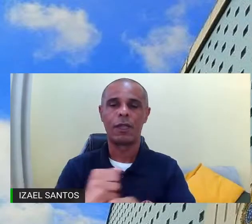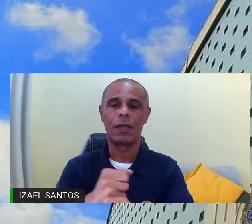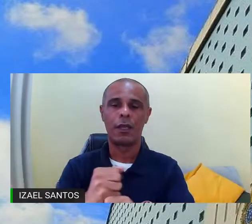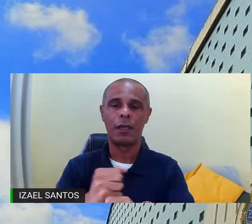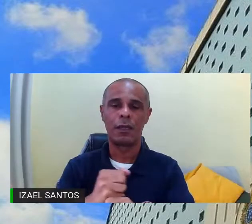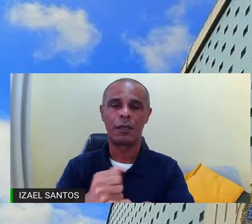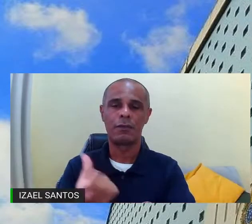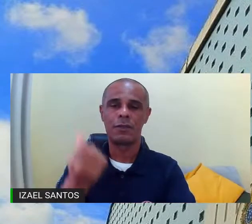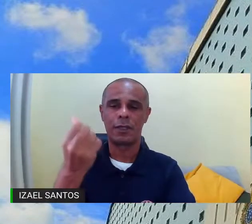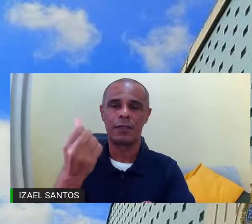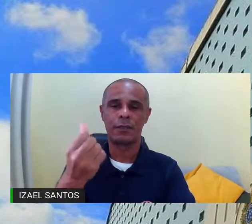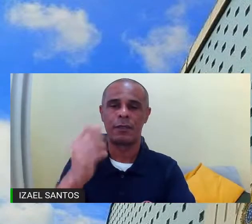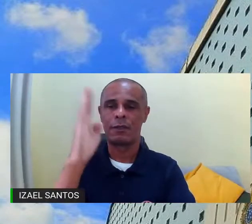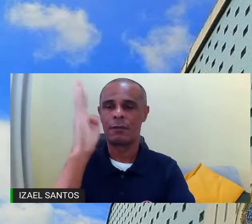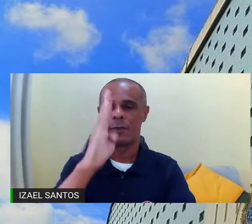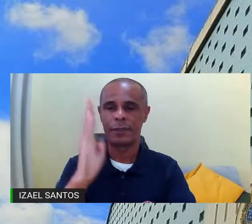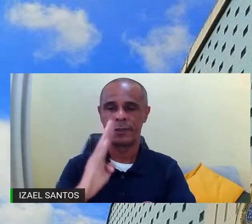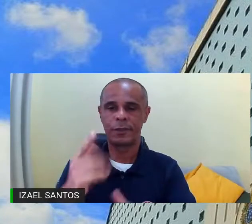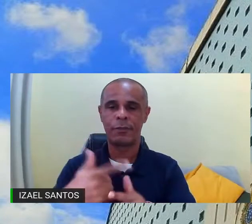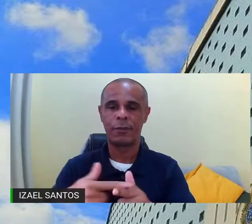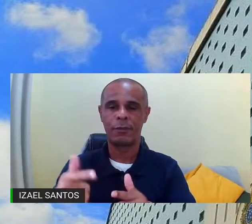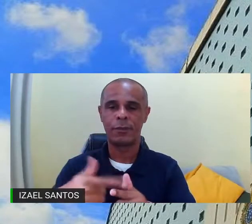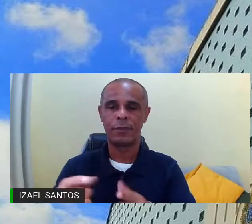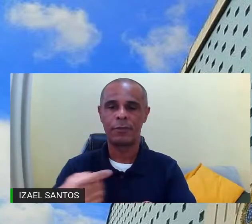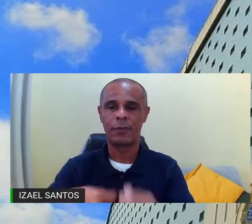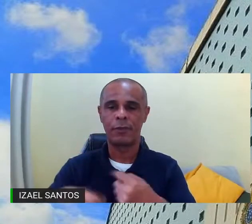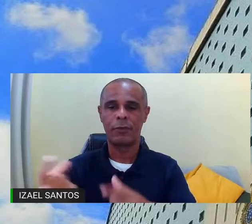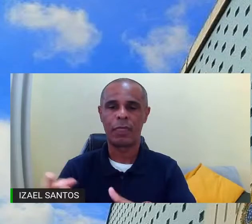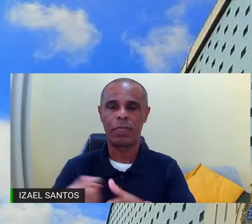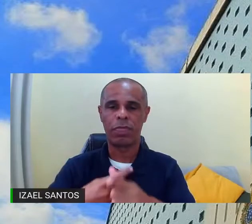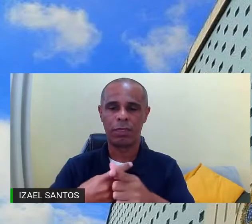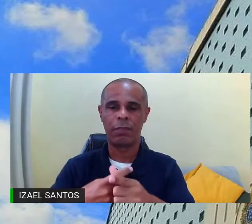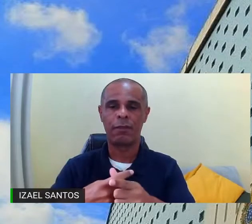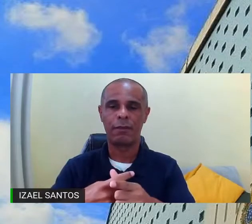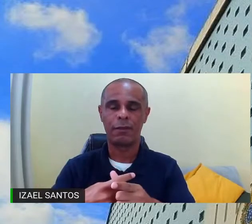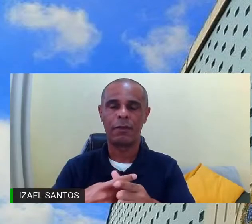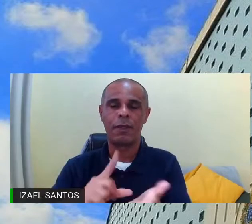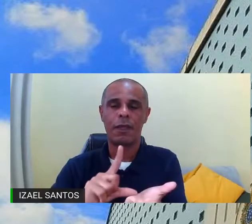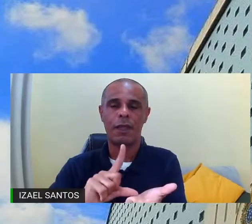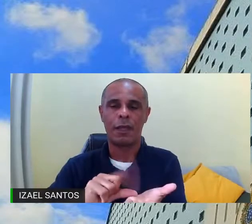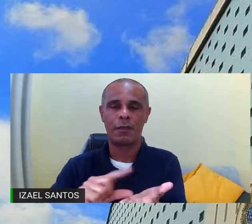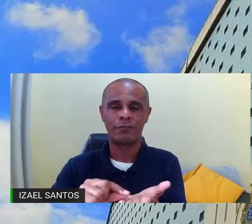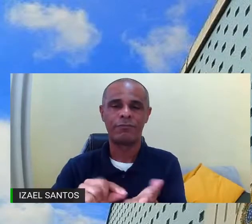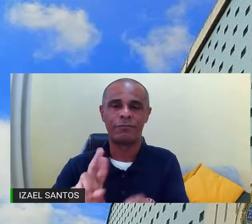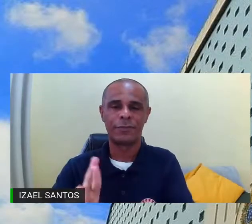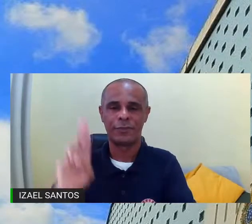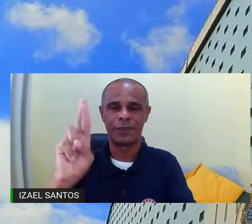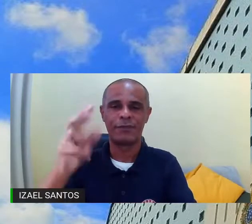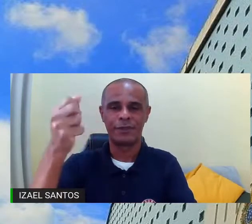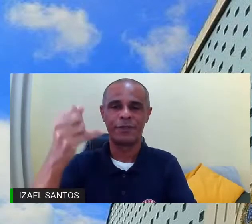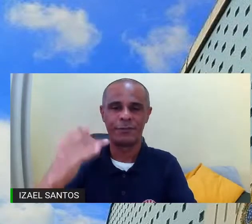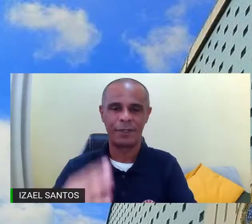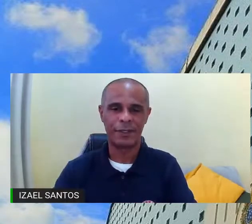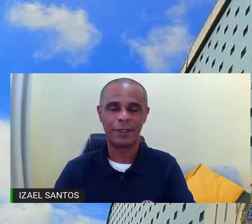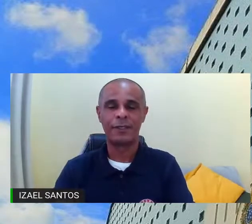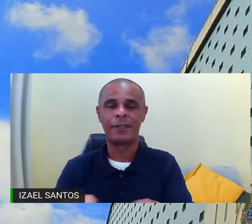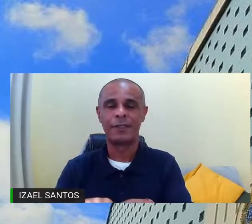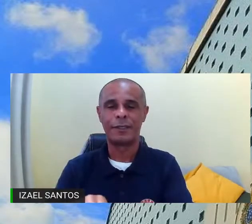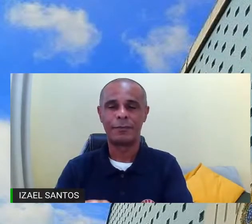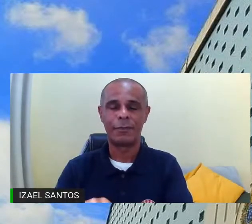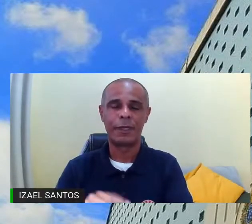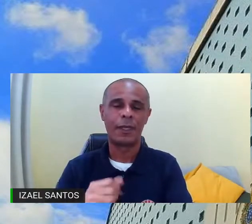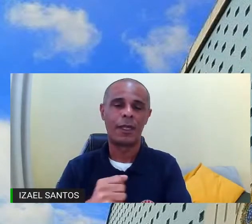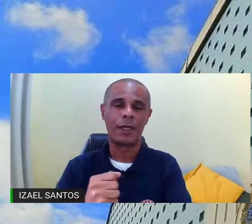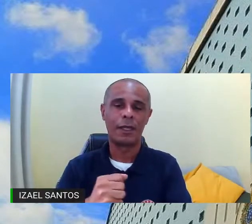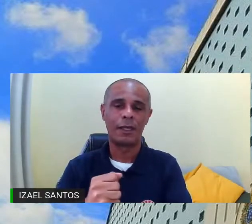recessão e baixo crescimento, dados citados pela autora. O valor real do PIB no acumulado em 12 meses